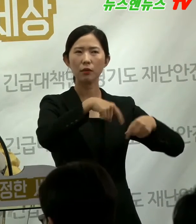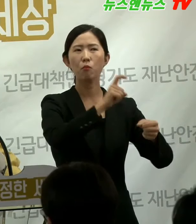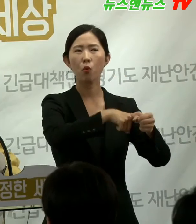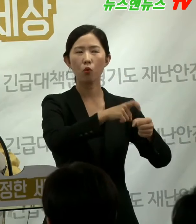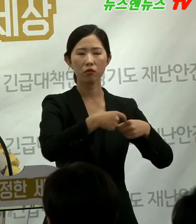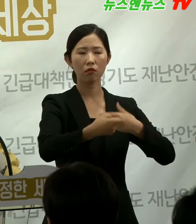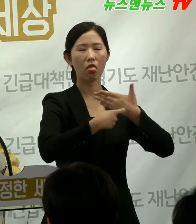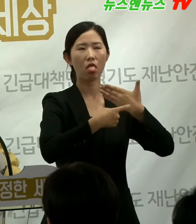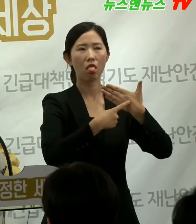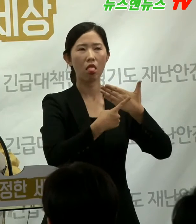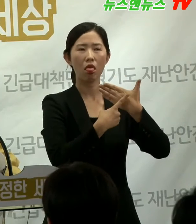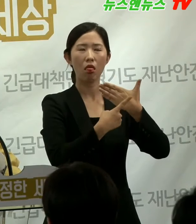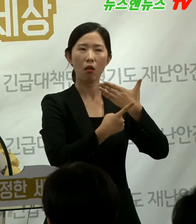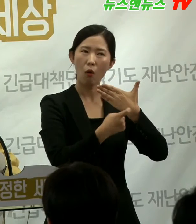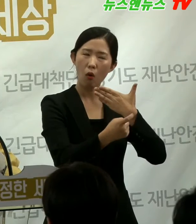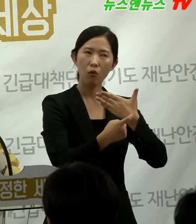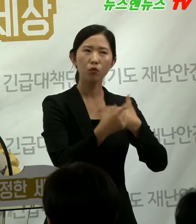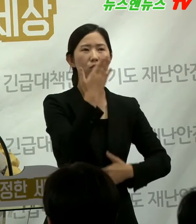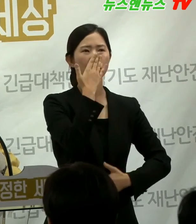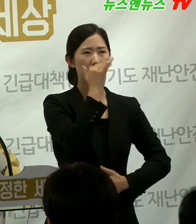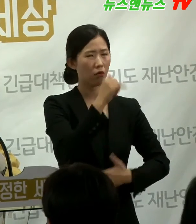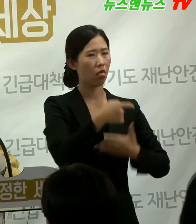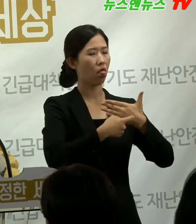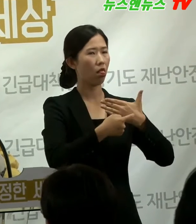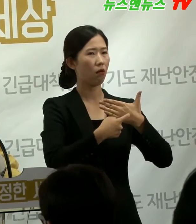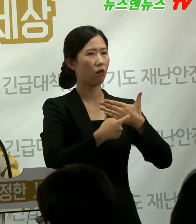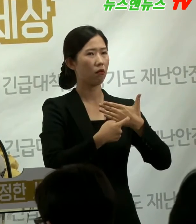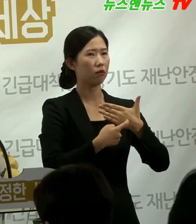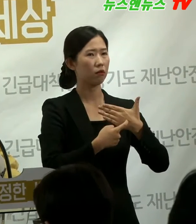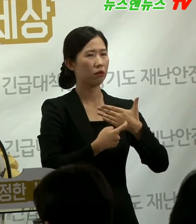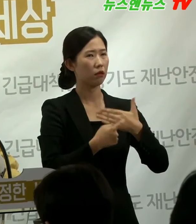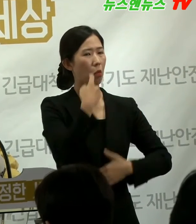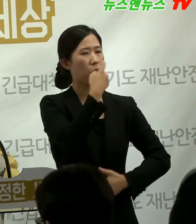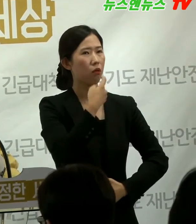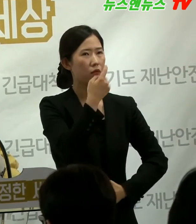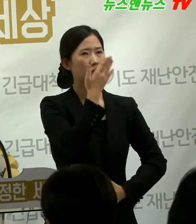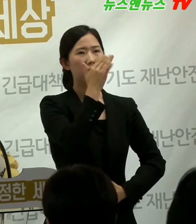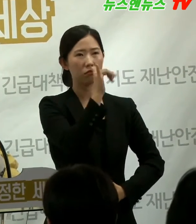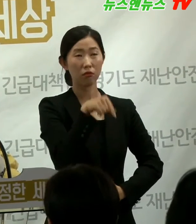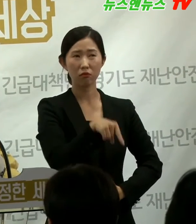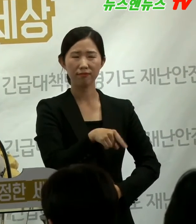수도 집행할 수도 있겠지만 저는 그건 옳지 않다고 보고